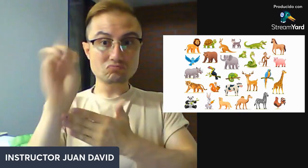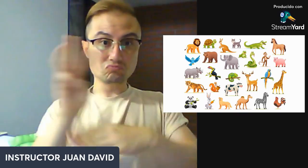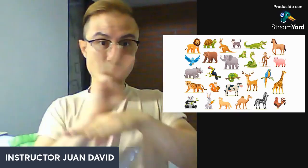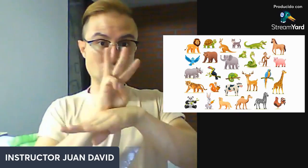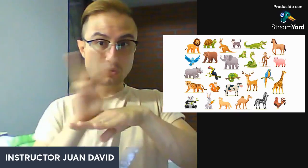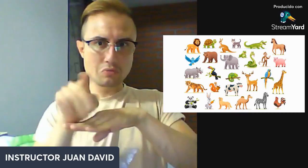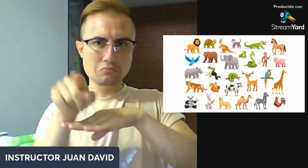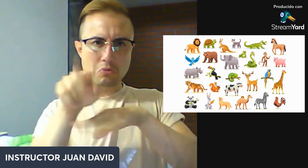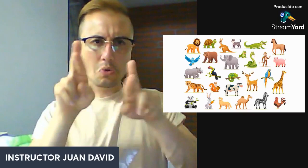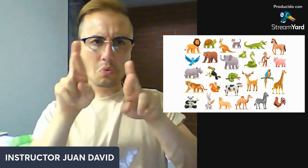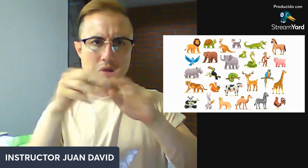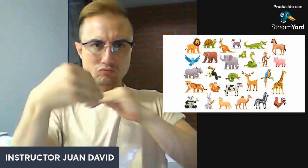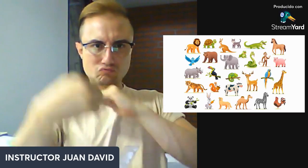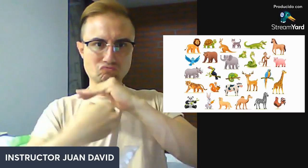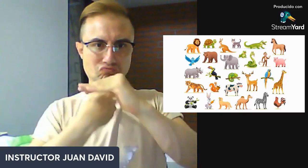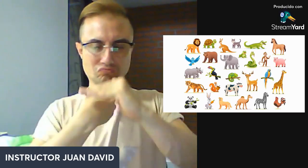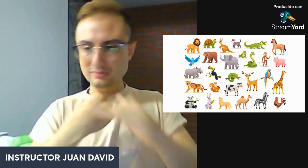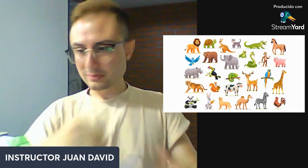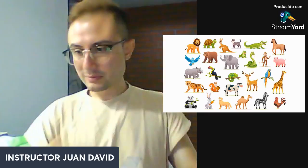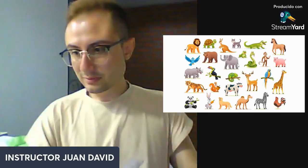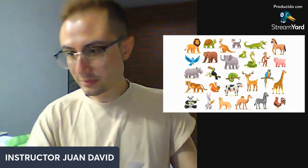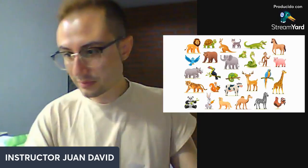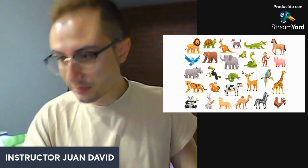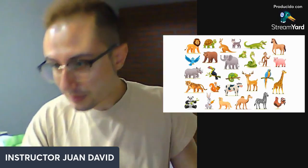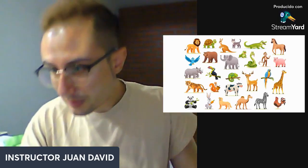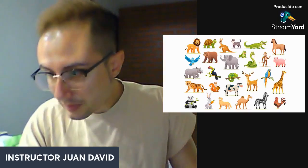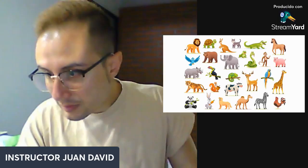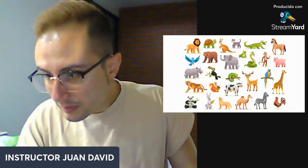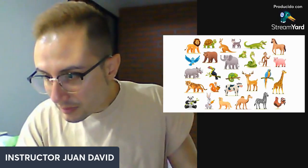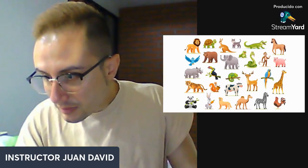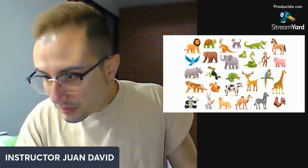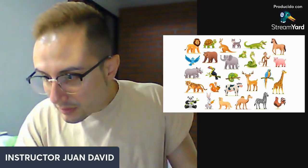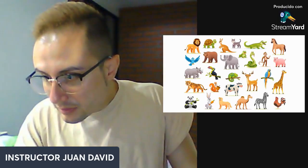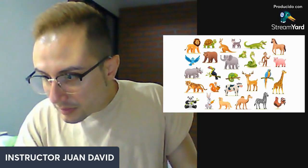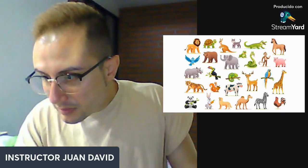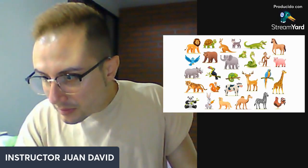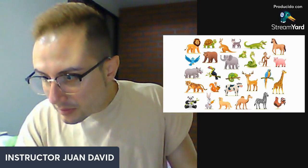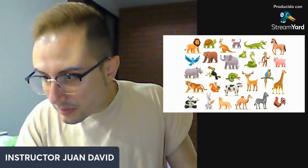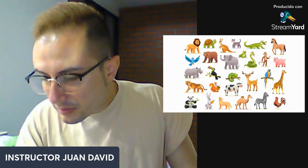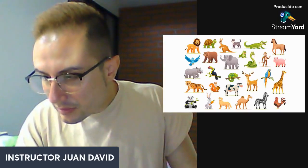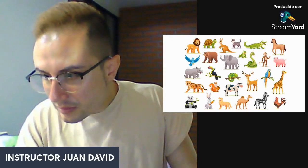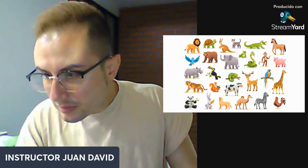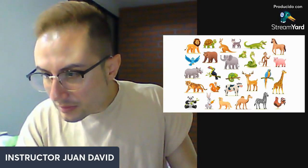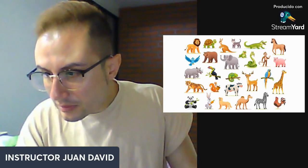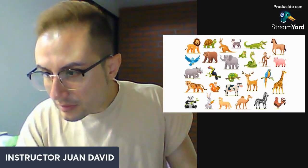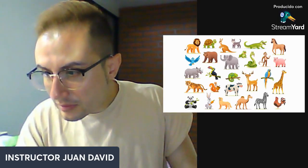comentarios. Vale. Entonces aquí les envié el link para que puedan ingresar a la videollamada.